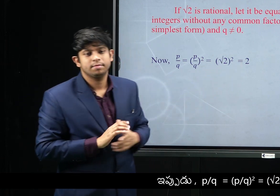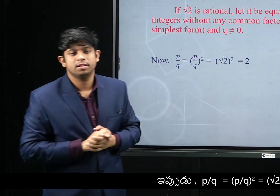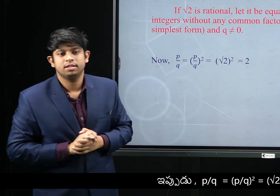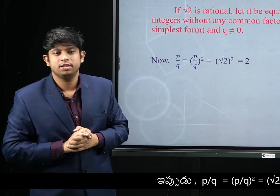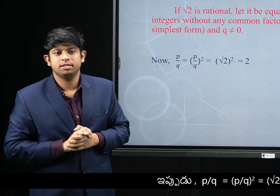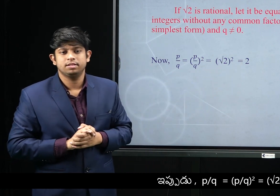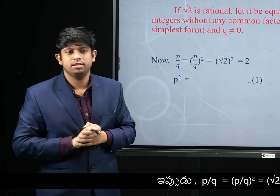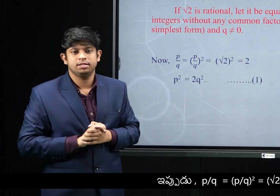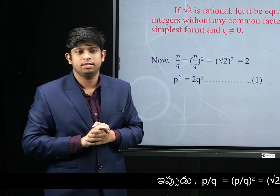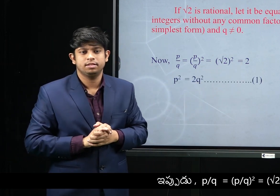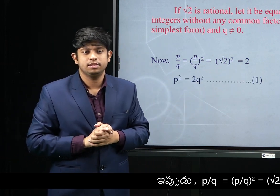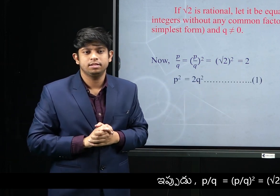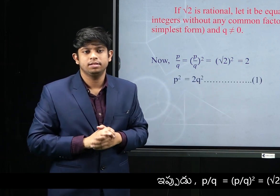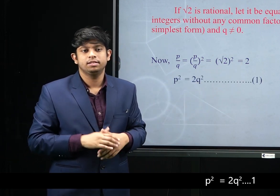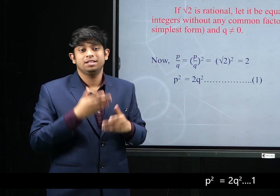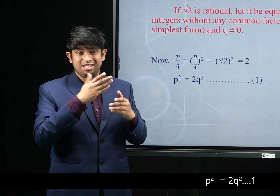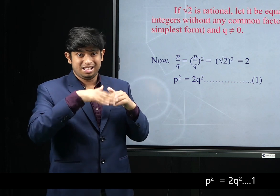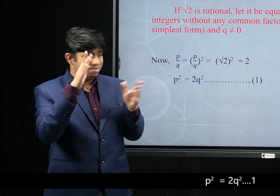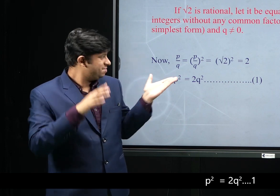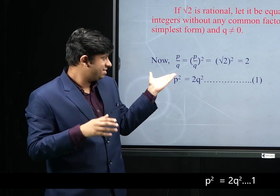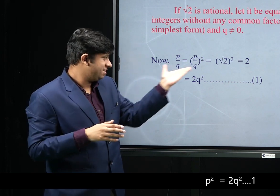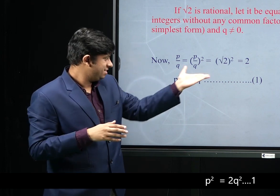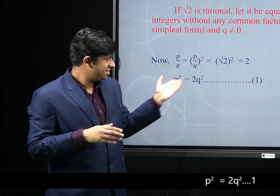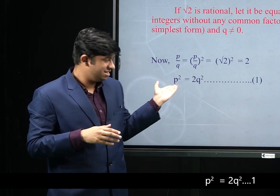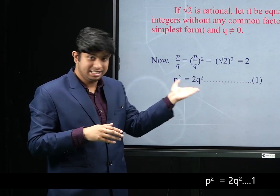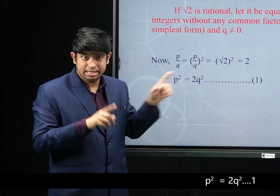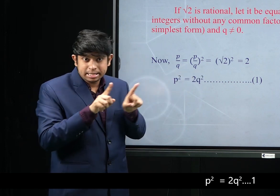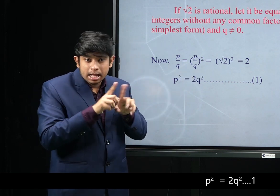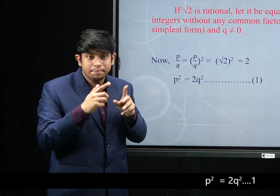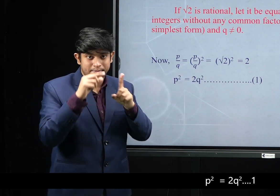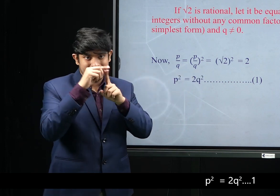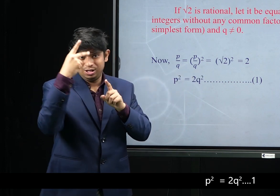√2² 2. సో p² 2q².